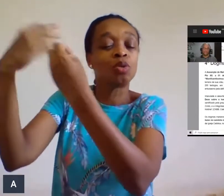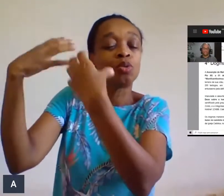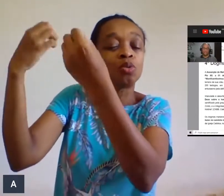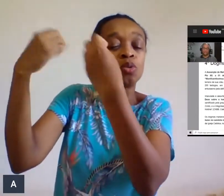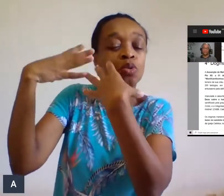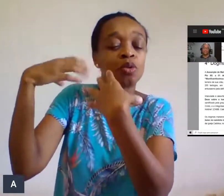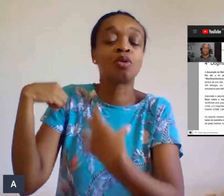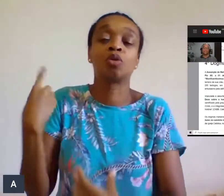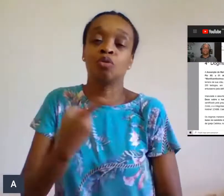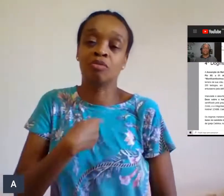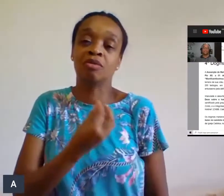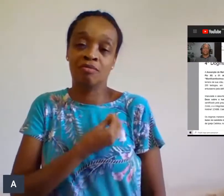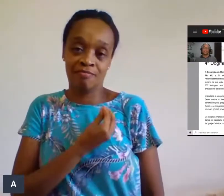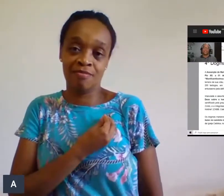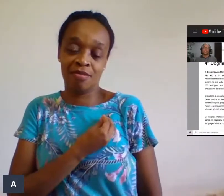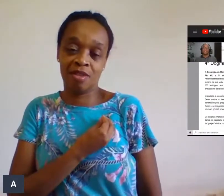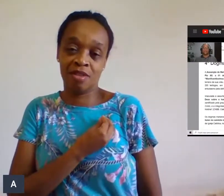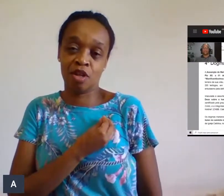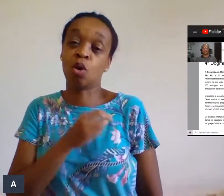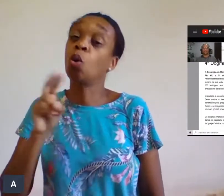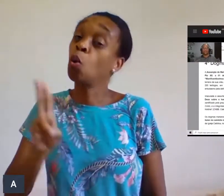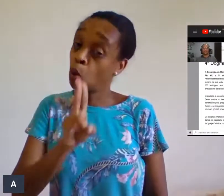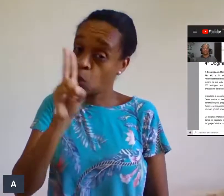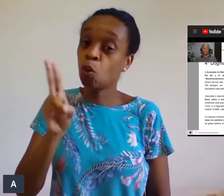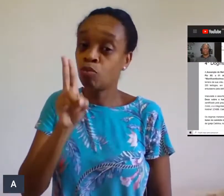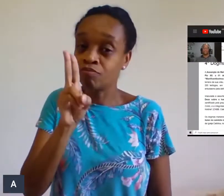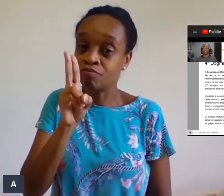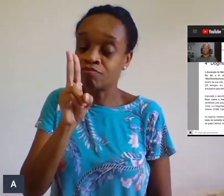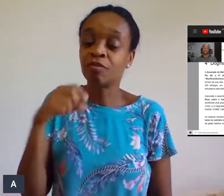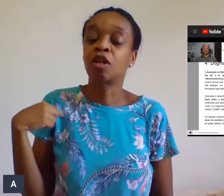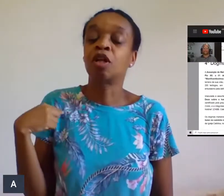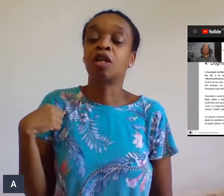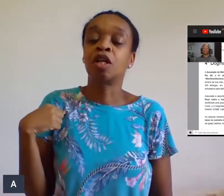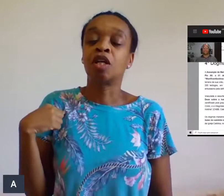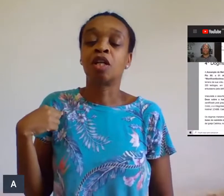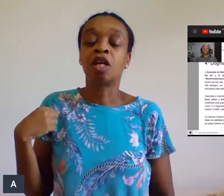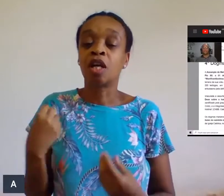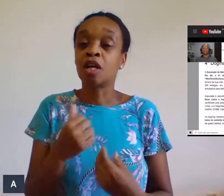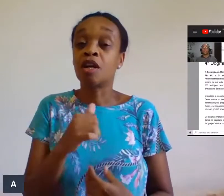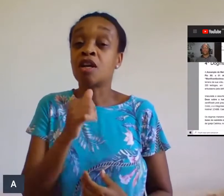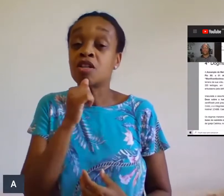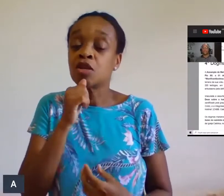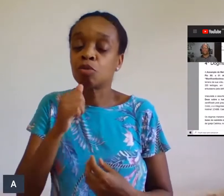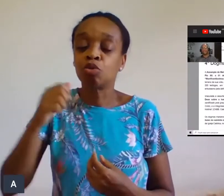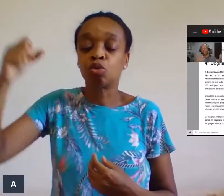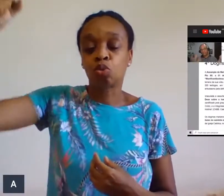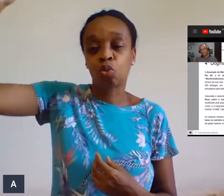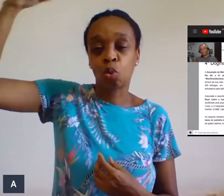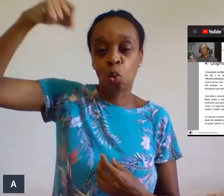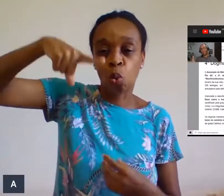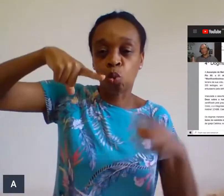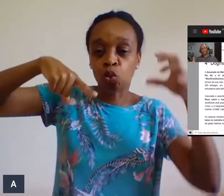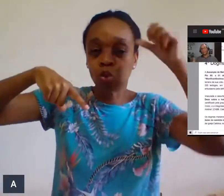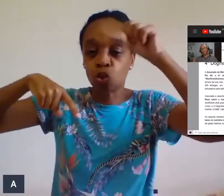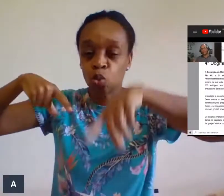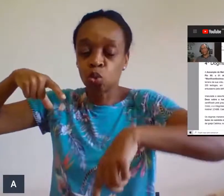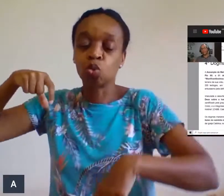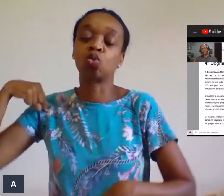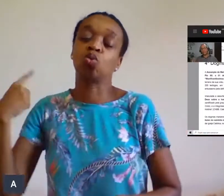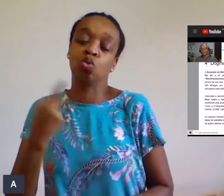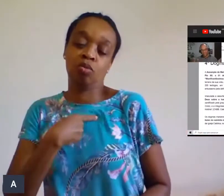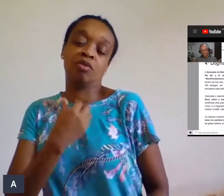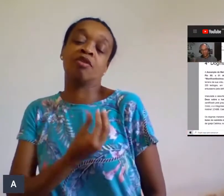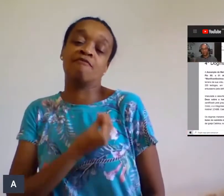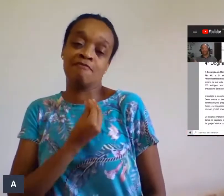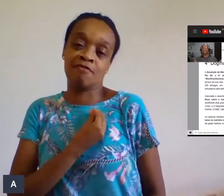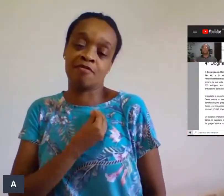espiritual. Faça uso deles. Eles são as luzes no caminho da nossa fé, que iluminam o nosso